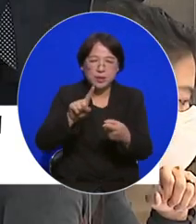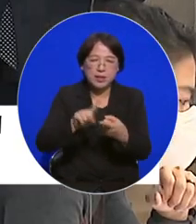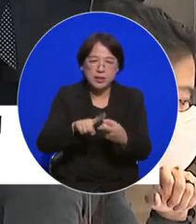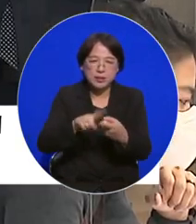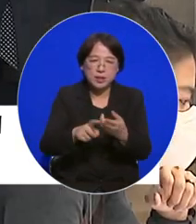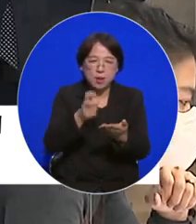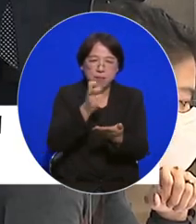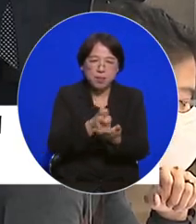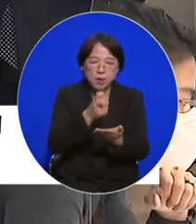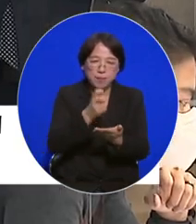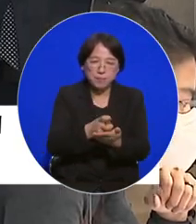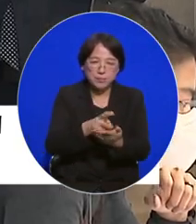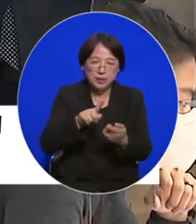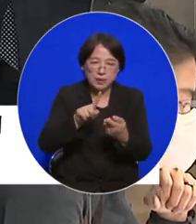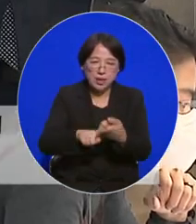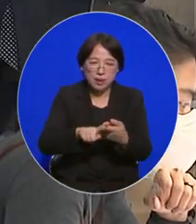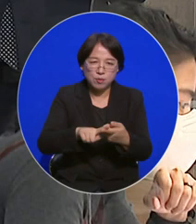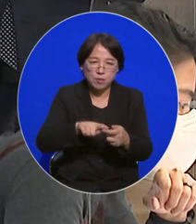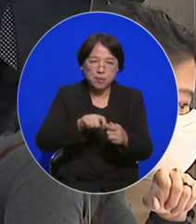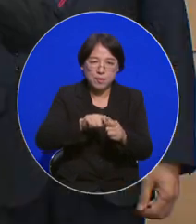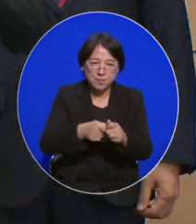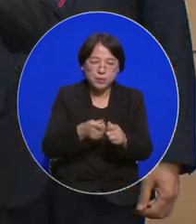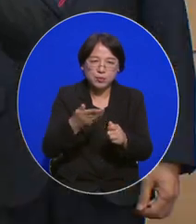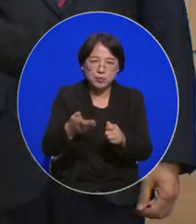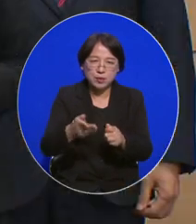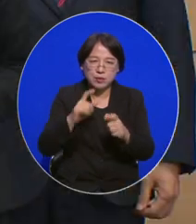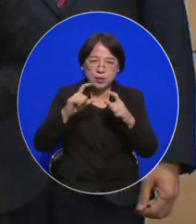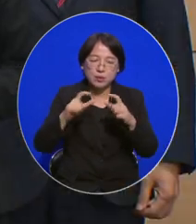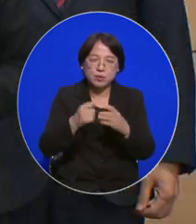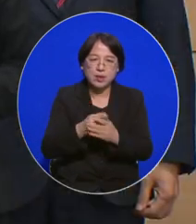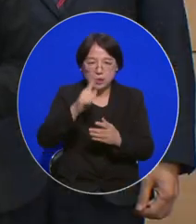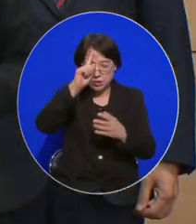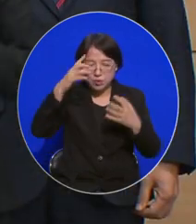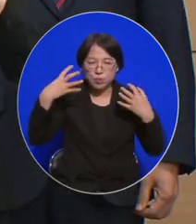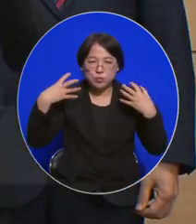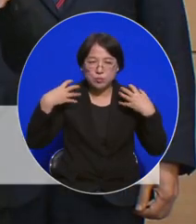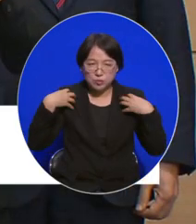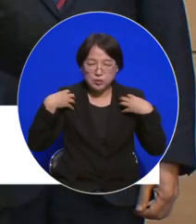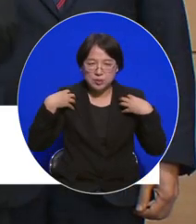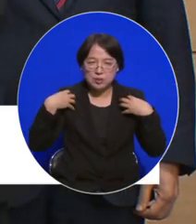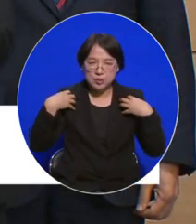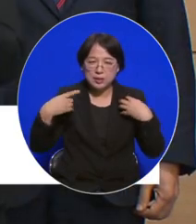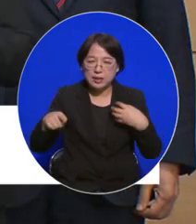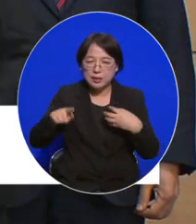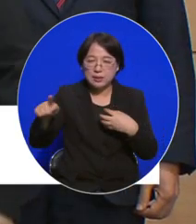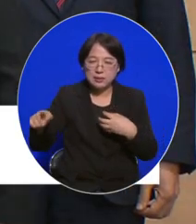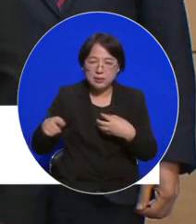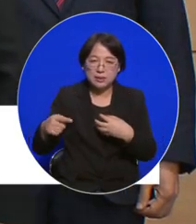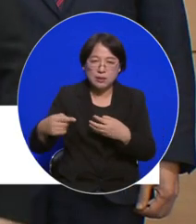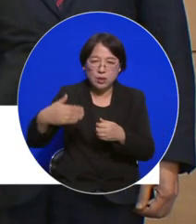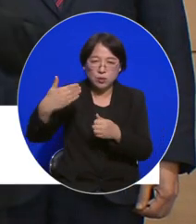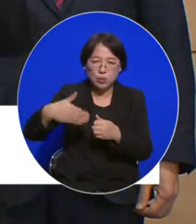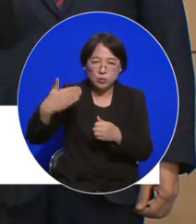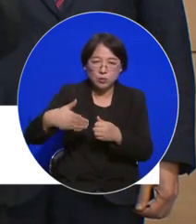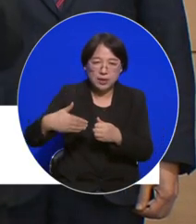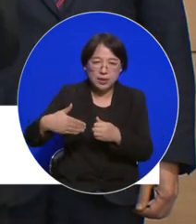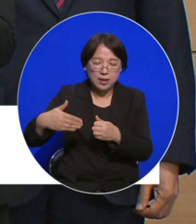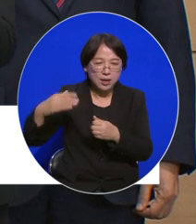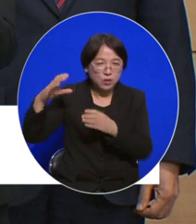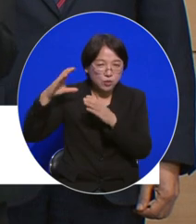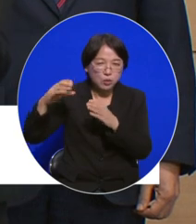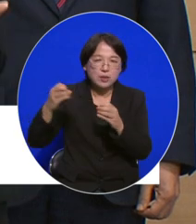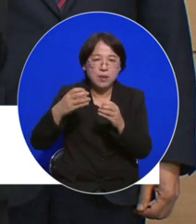법과 원칙에 따라 엄정 대응하겠다고 강조했습니다 정부는 현장의 요구에 귀 기울이며 대화하되